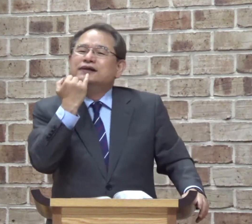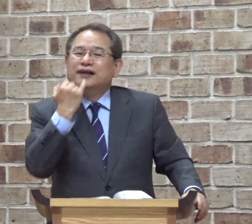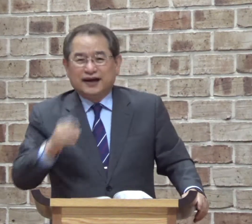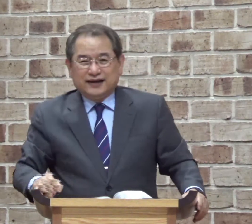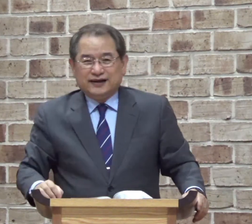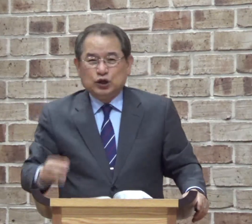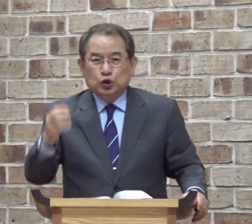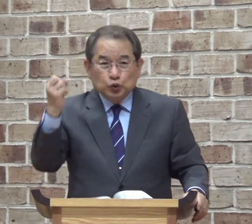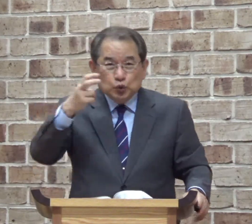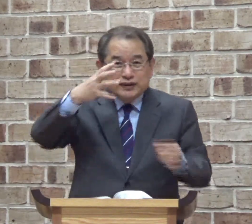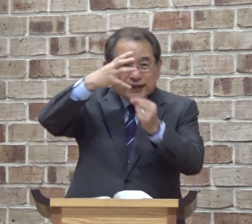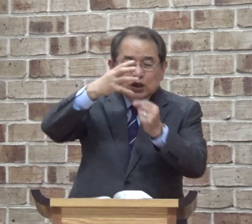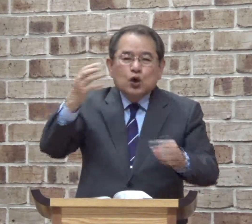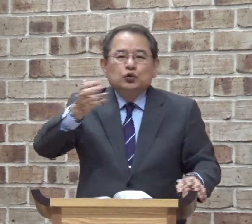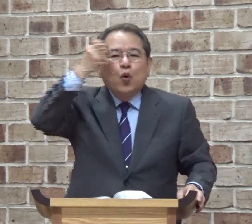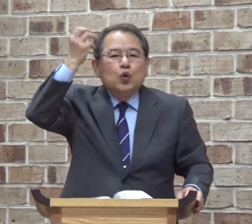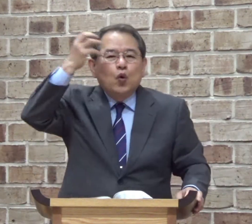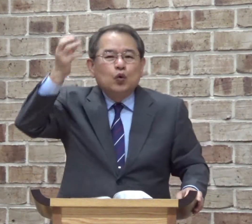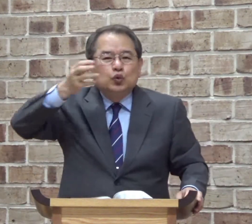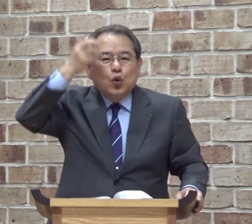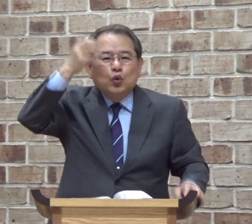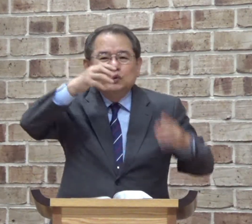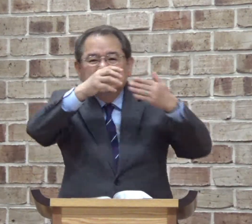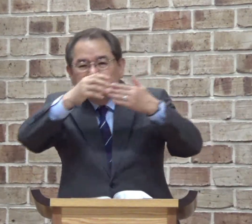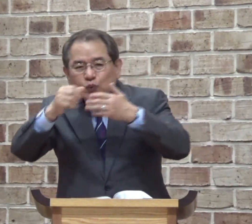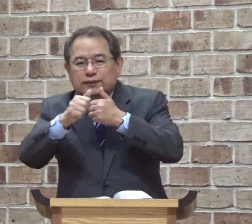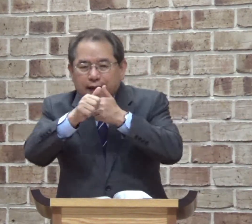낮고 하찮은 일에 관심을 가집니다.